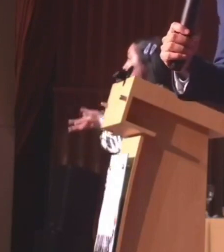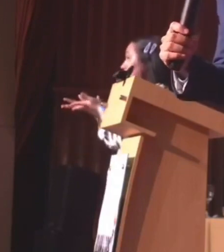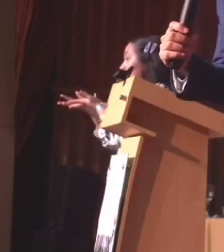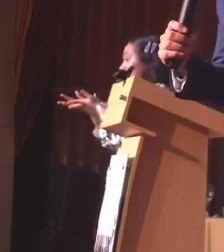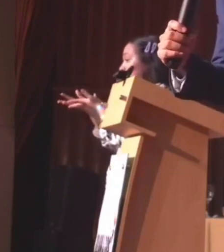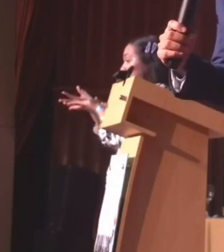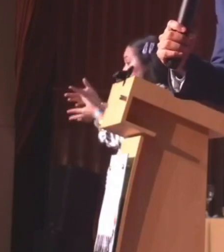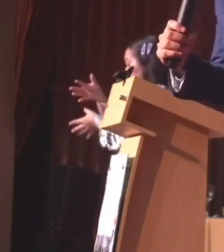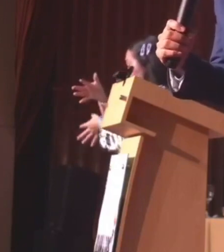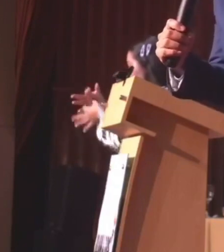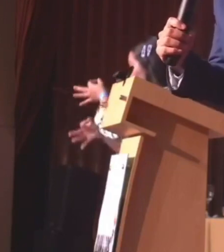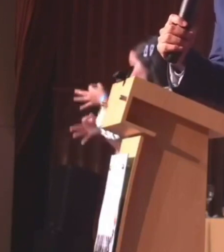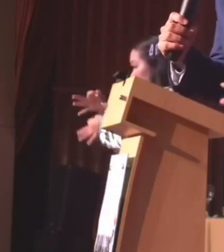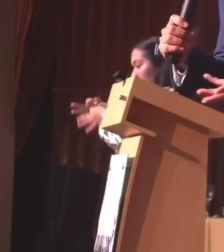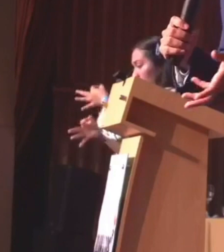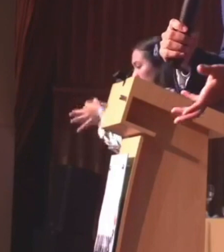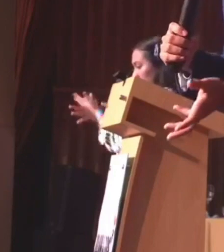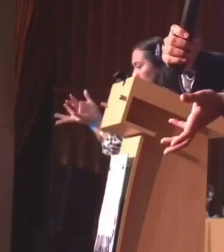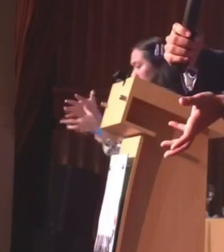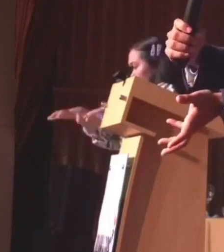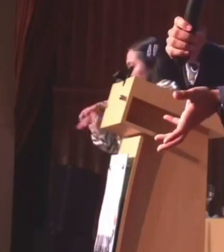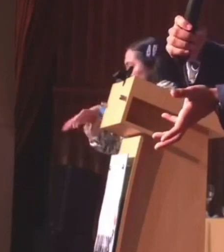que esta generación sea una generación santa.